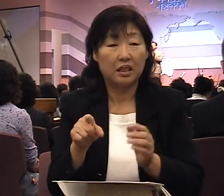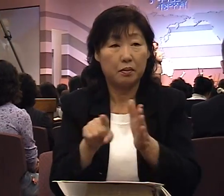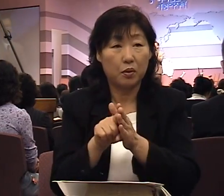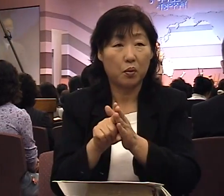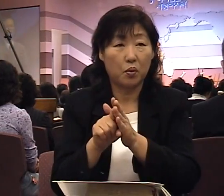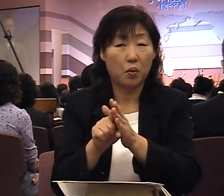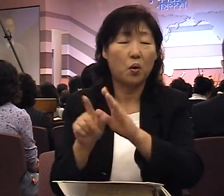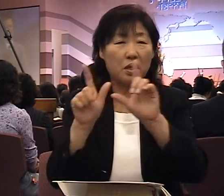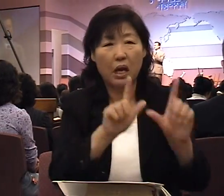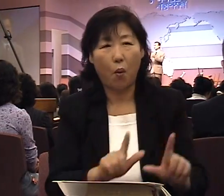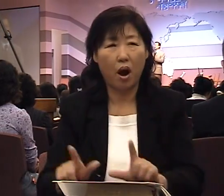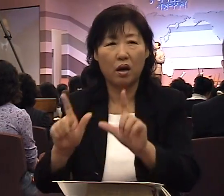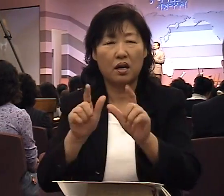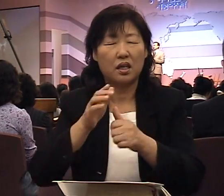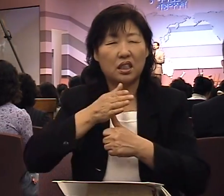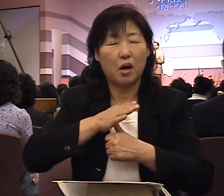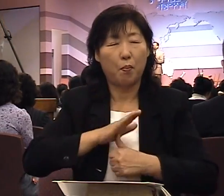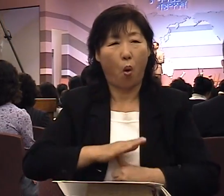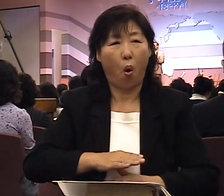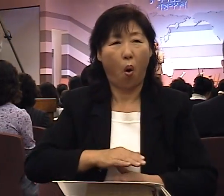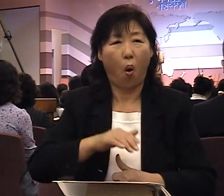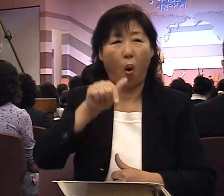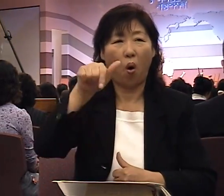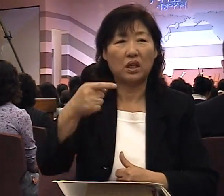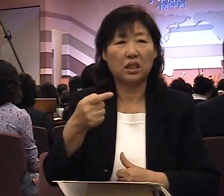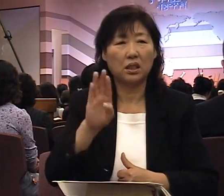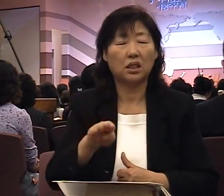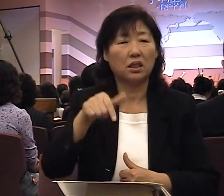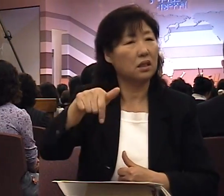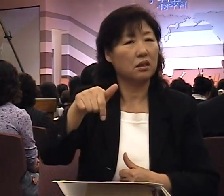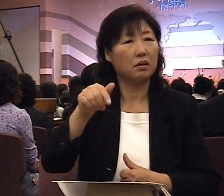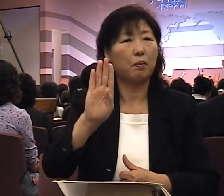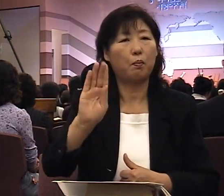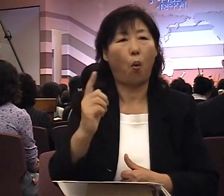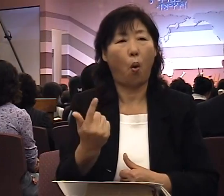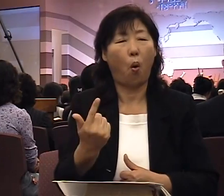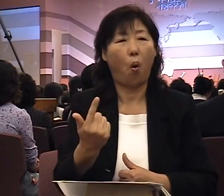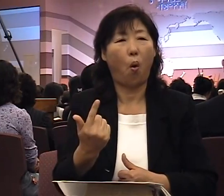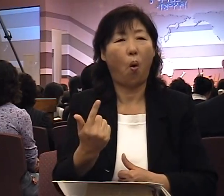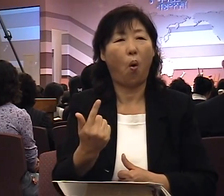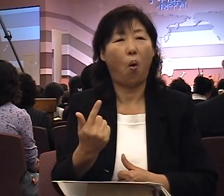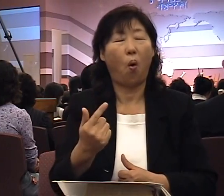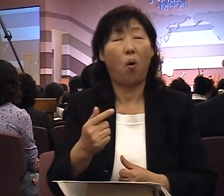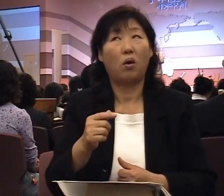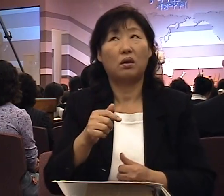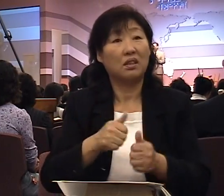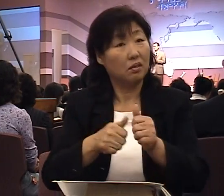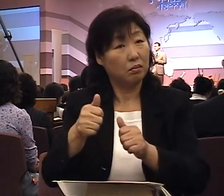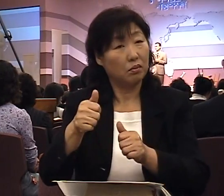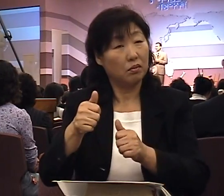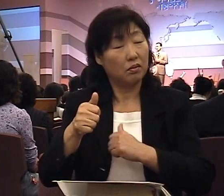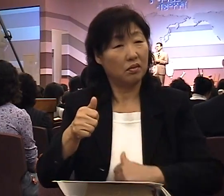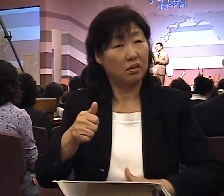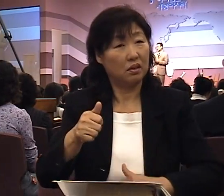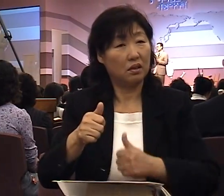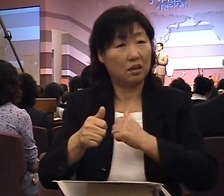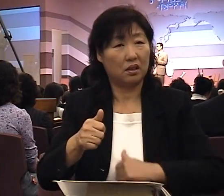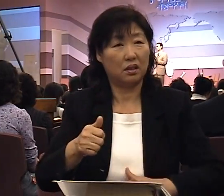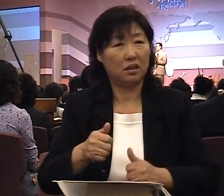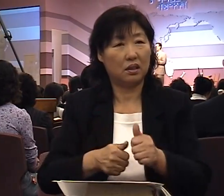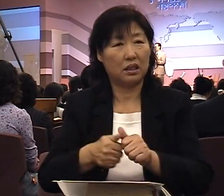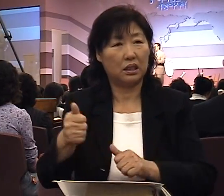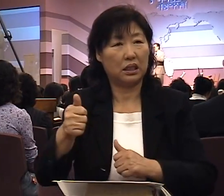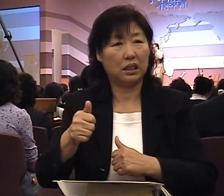상황을 극복하는 신앙이 가능해집니다. 요셉은 이 사실을 믿었습니다. 이